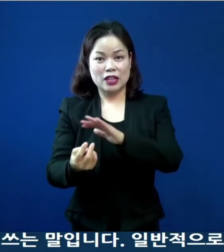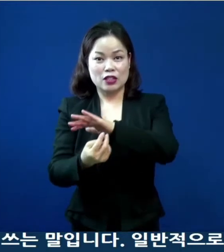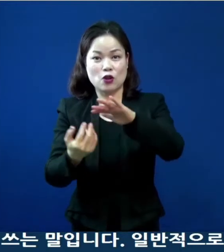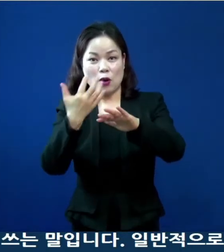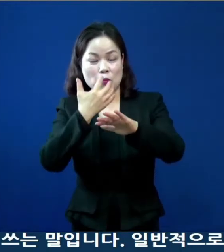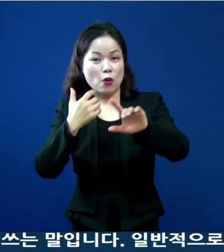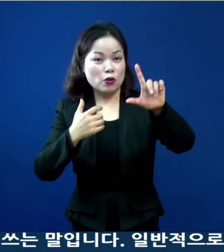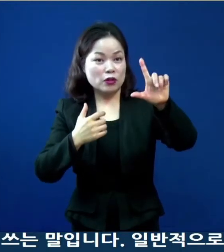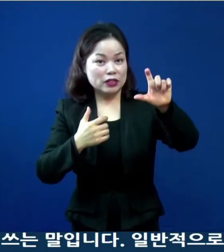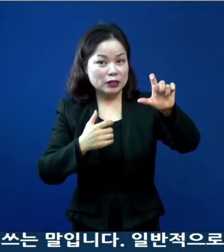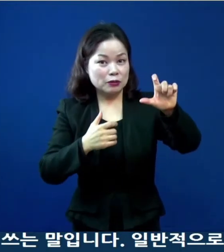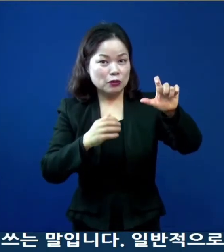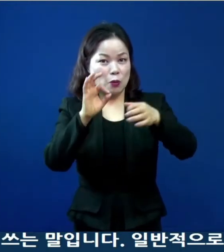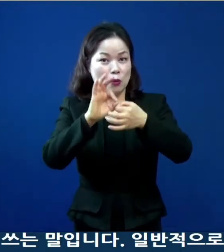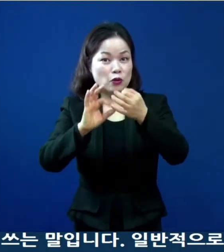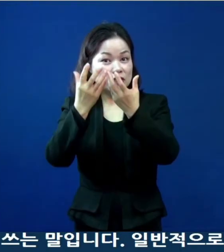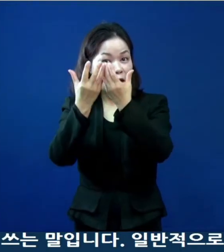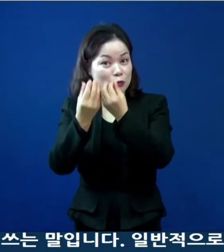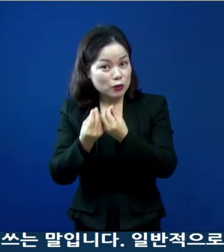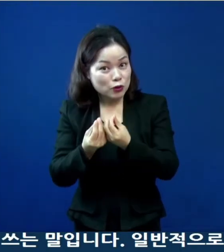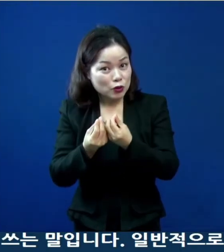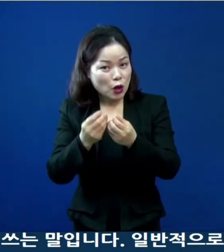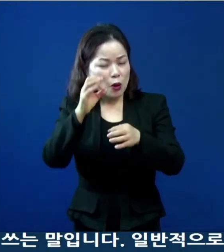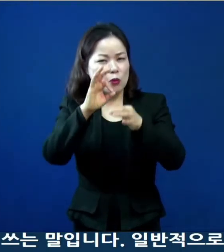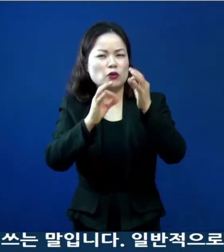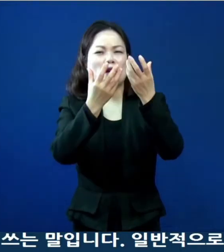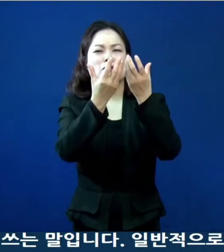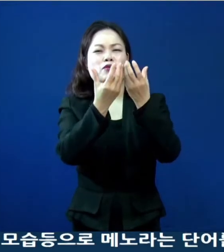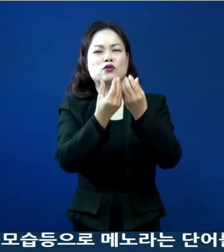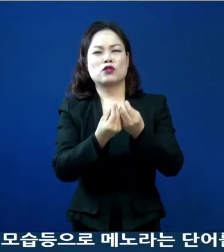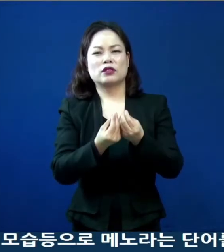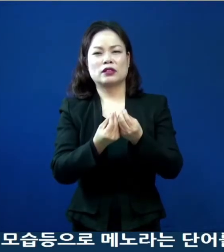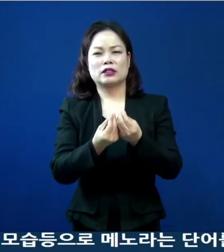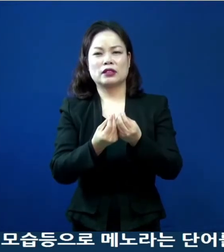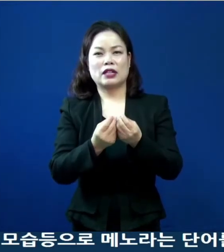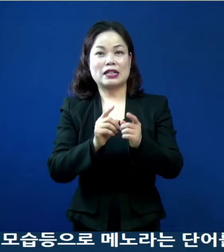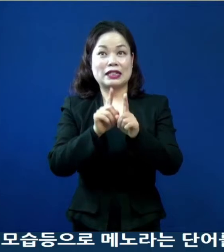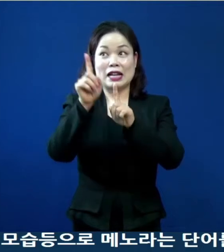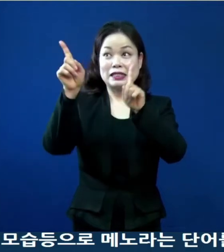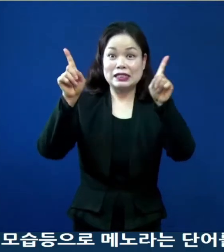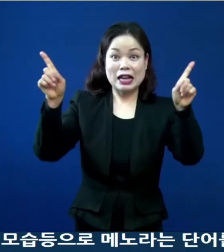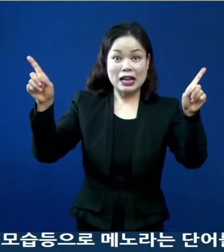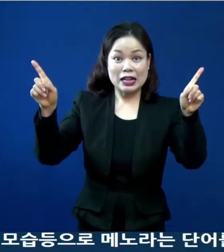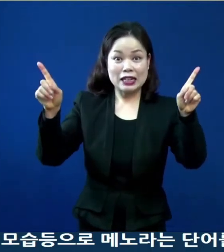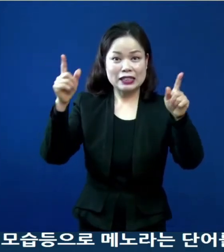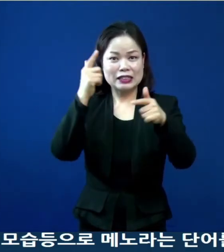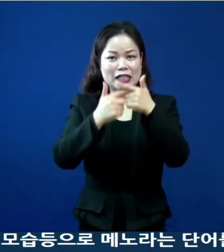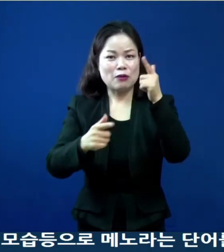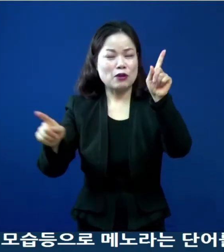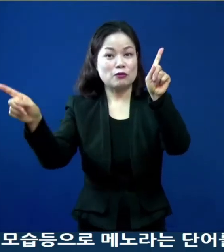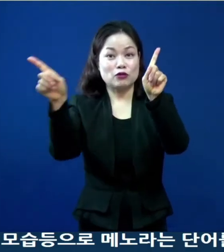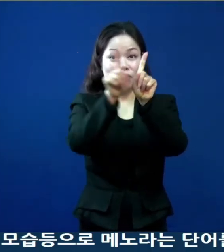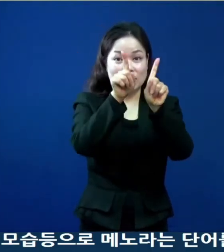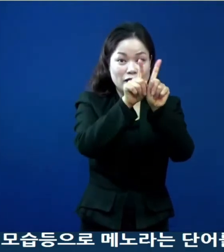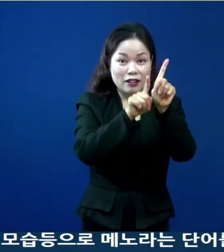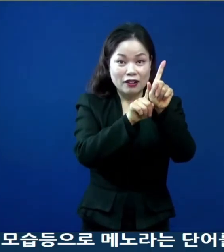15장 포도나무 비유 있죠? 포도나무 비유에서 가지가 나무에 붙어 있어야 된다, 이 말씀,